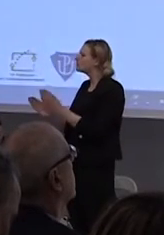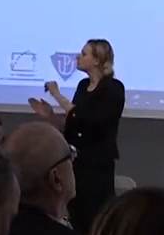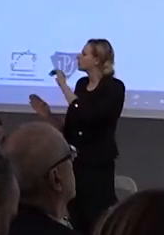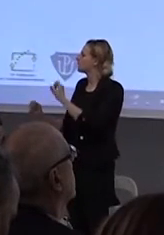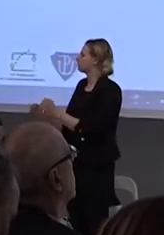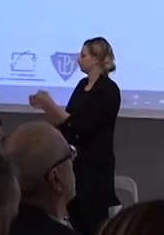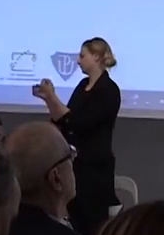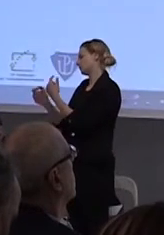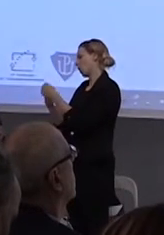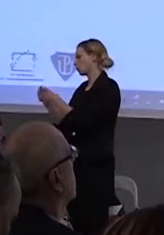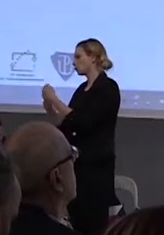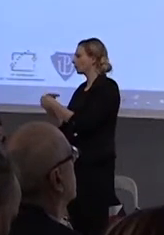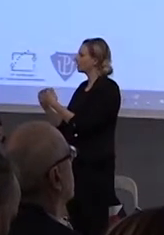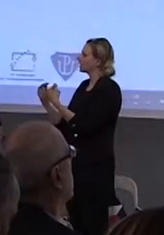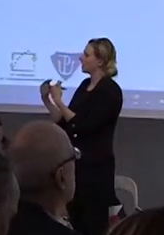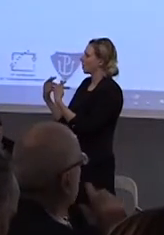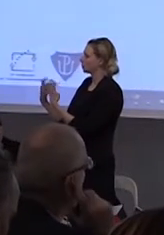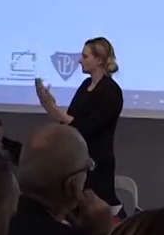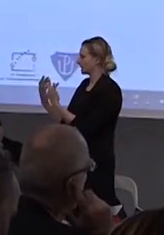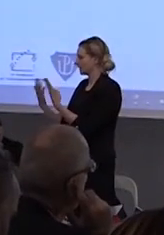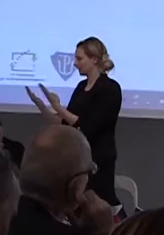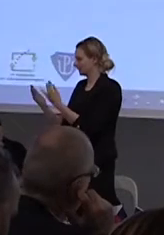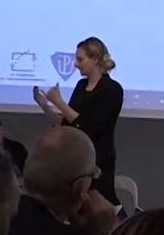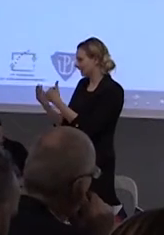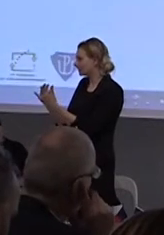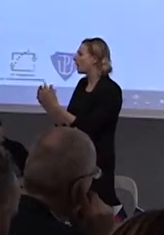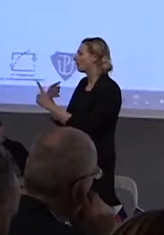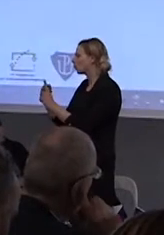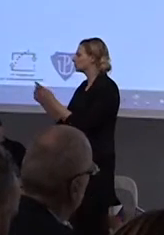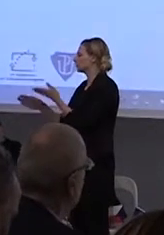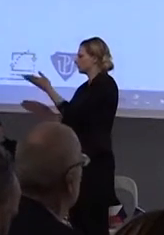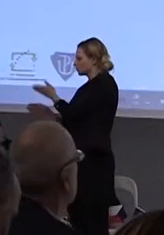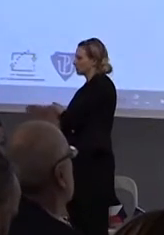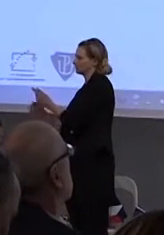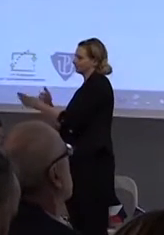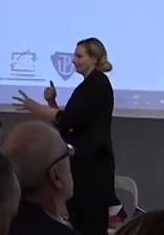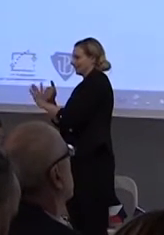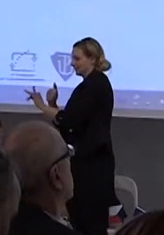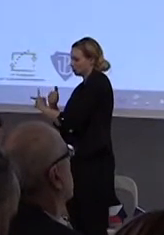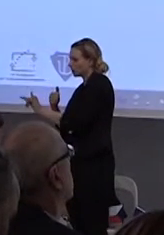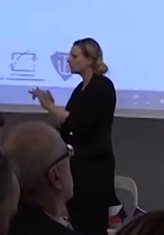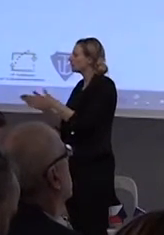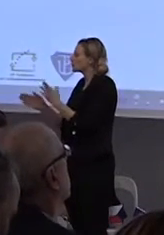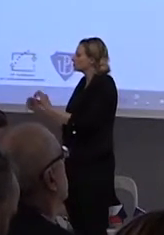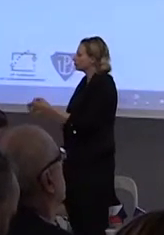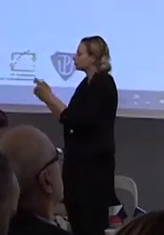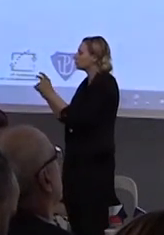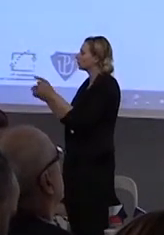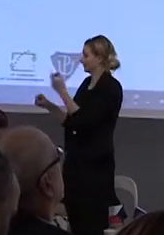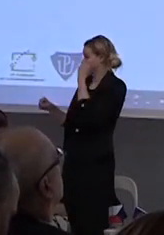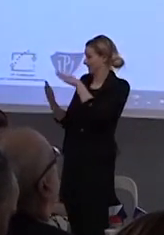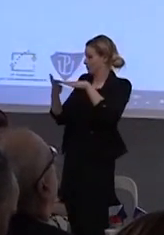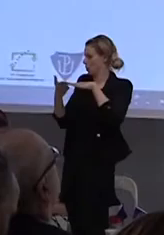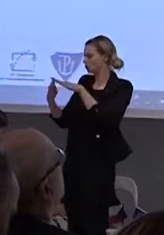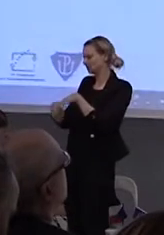století, ovšem v době, kdy se mělo za to, že lidé se zdravotním nebo mentálním postižením nemají v běžné společnosti místo. Now